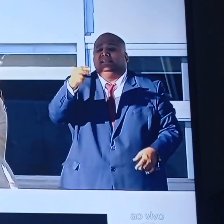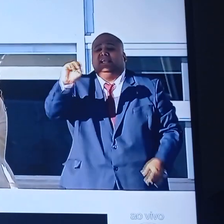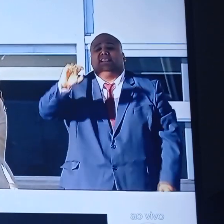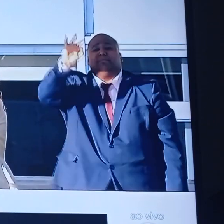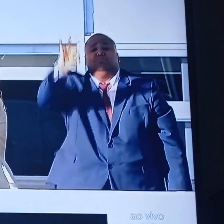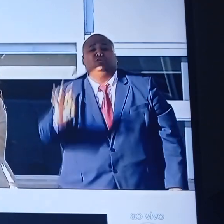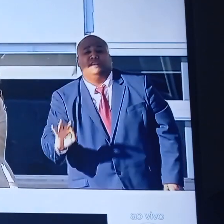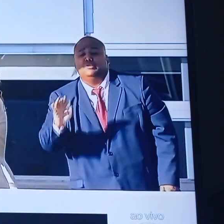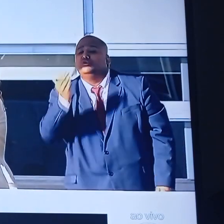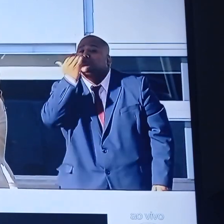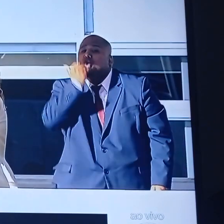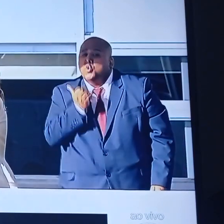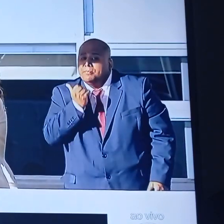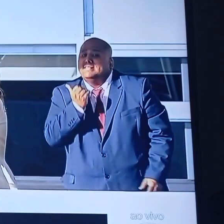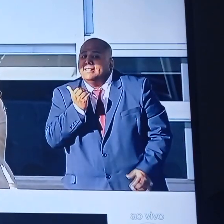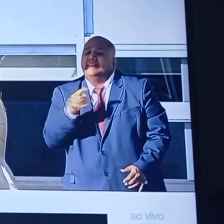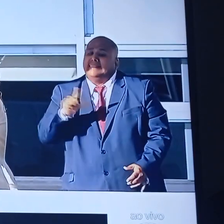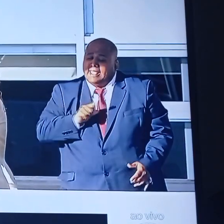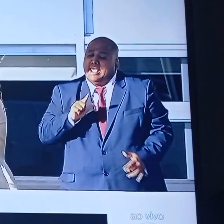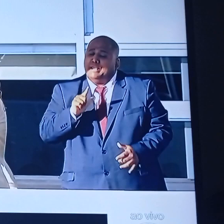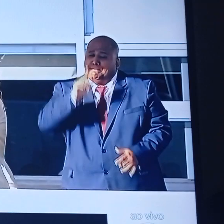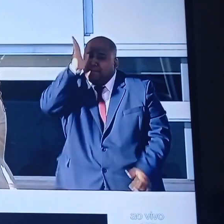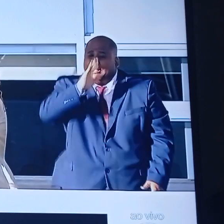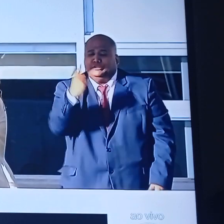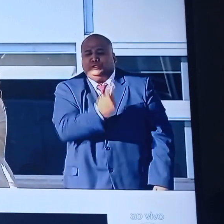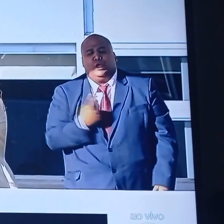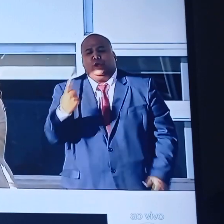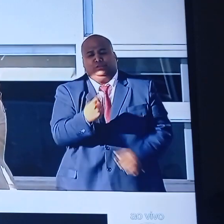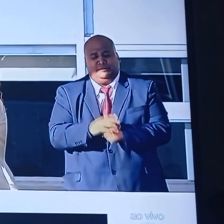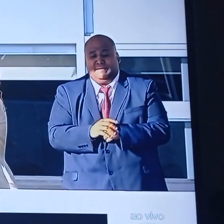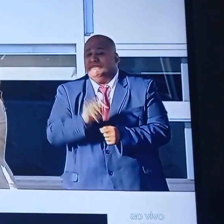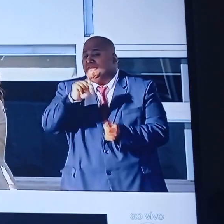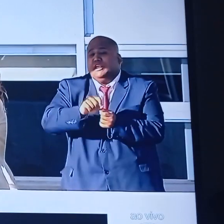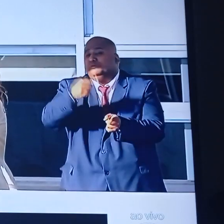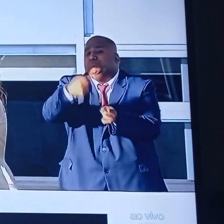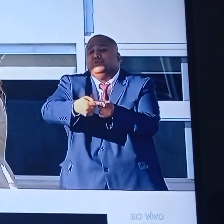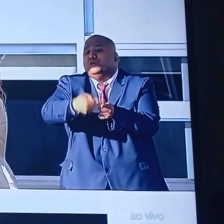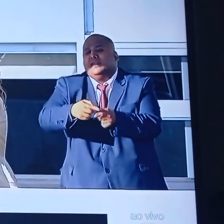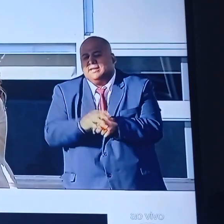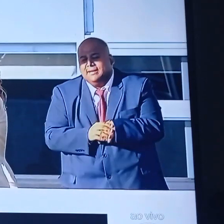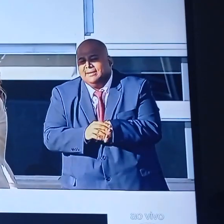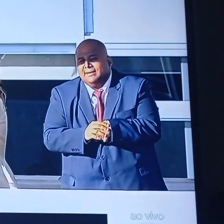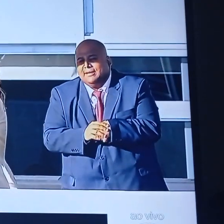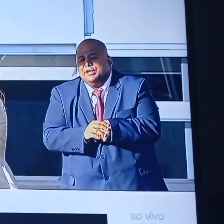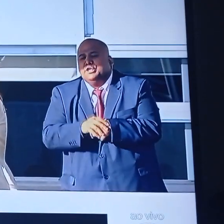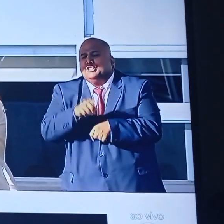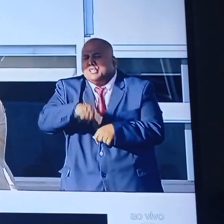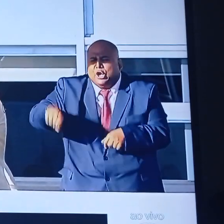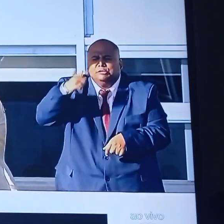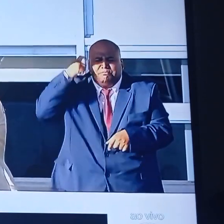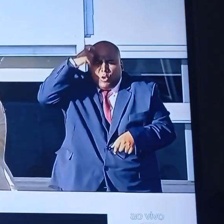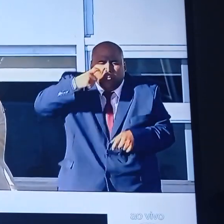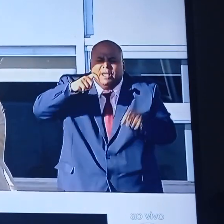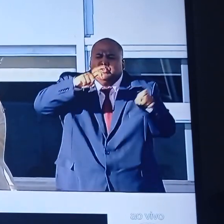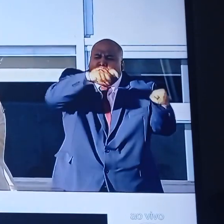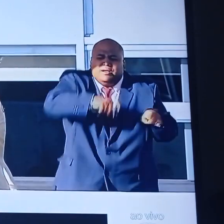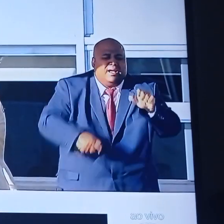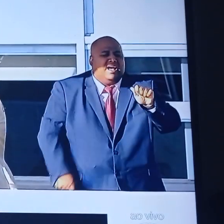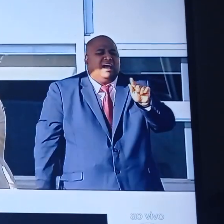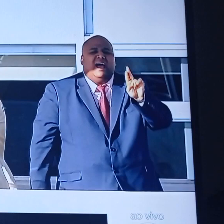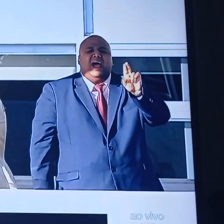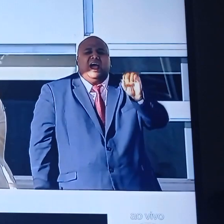dos alimentos que chegam à nossa mesa. E fizemos isso sem descuidar do agronegócio, que